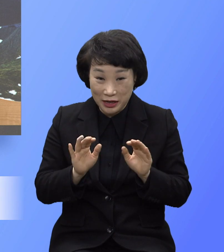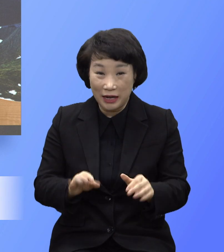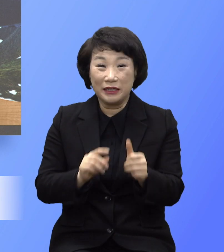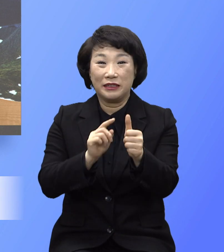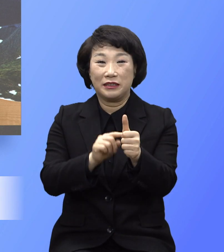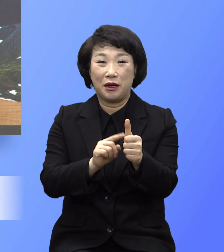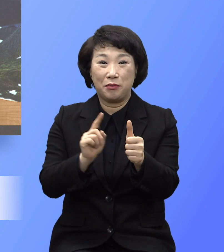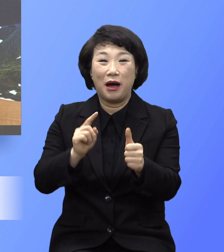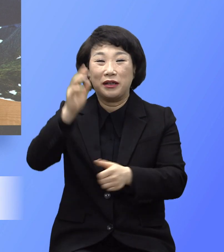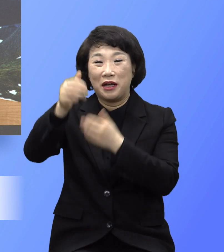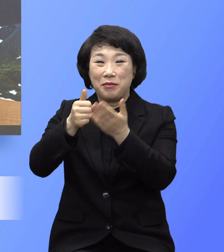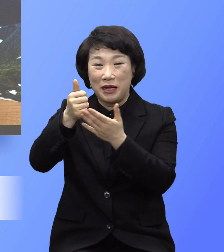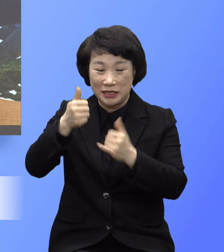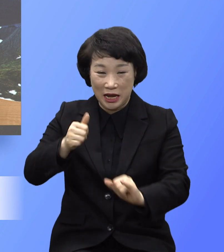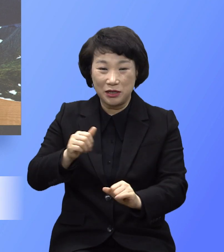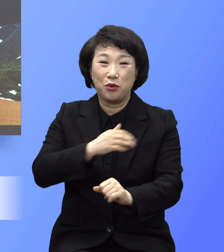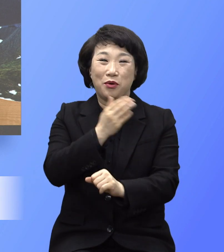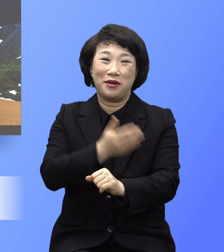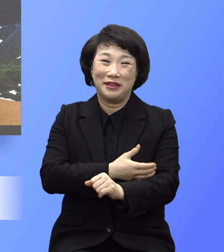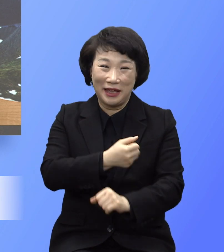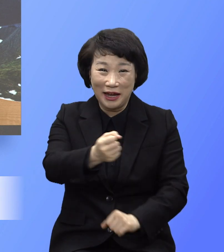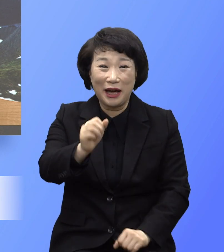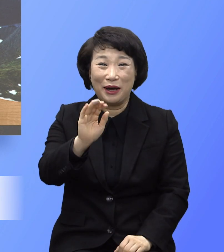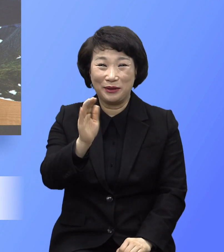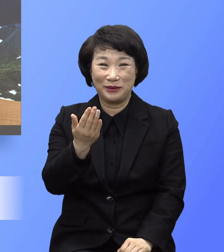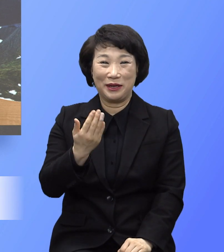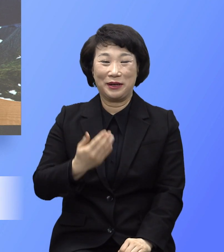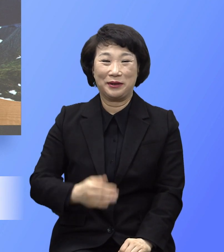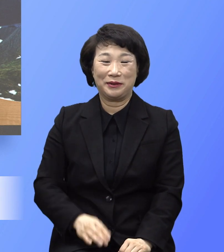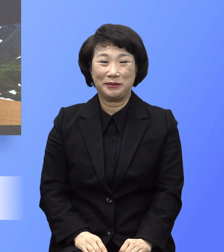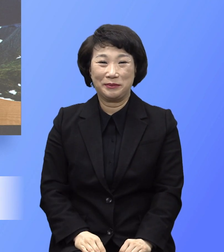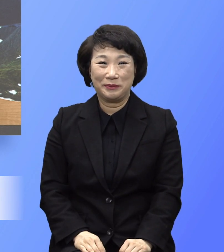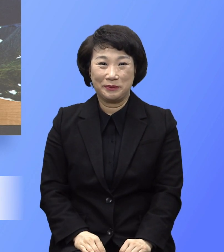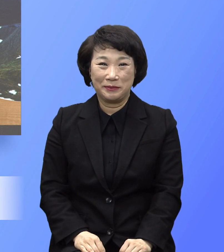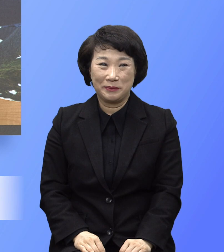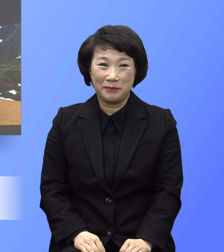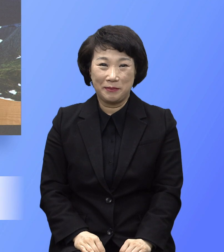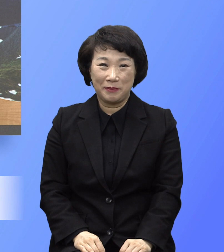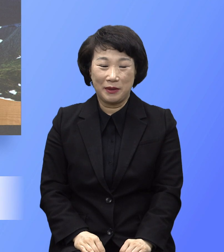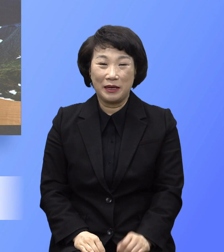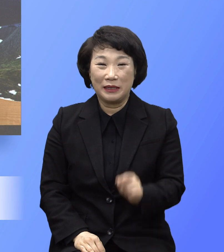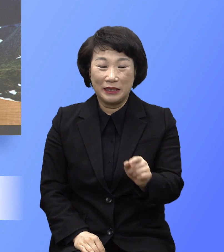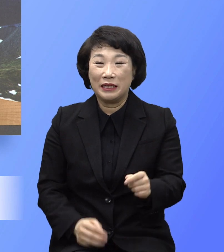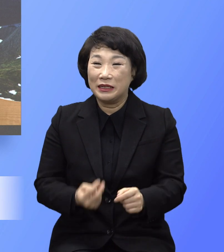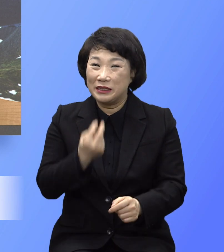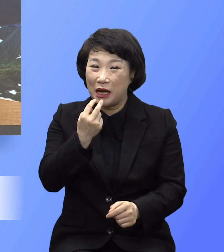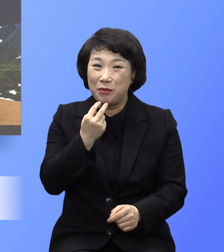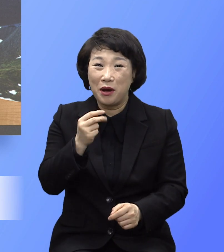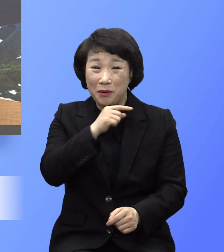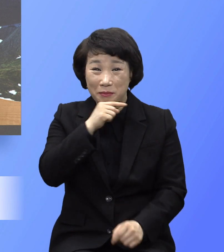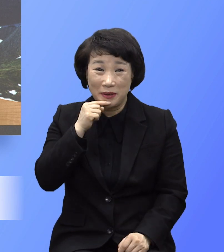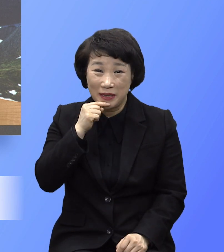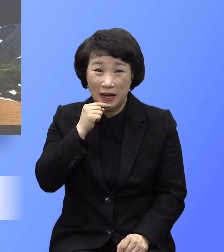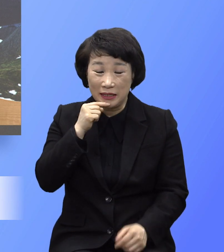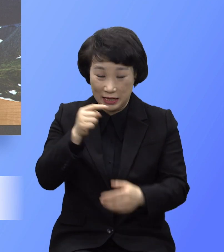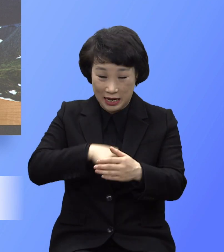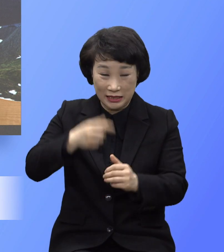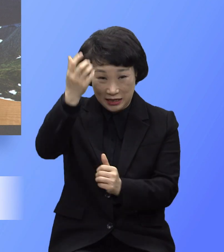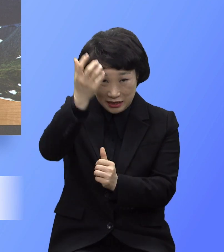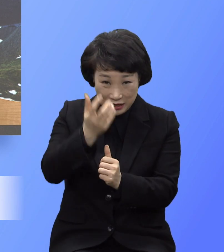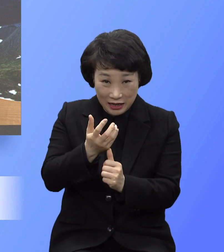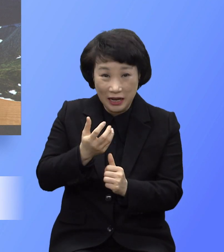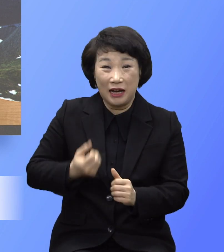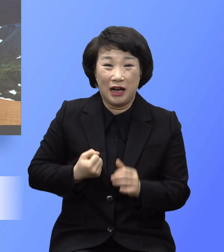그는 하나님의 자녀가 되는 권세가 있는 것은 그 생명의 피가 내 안에